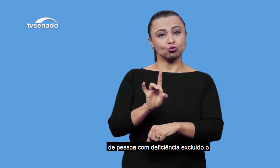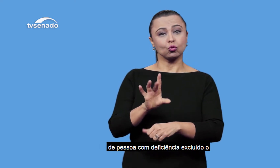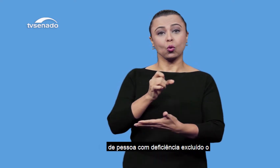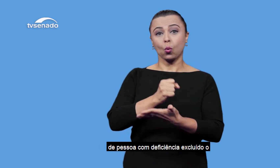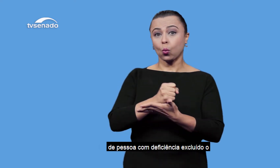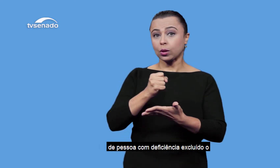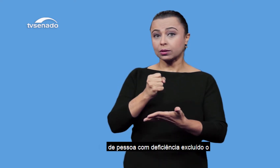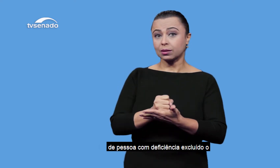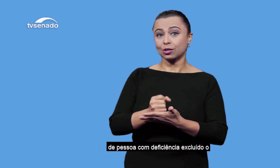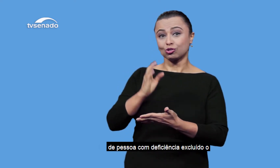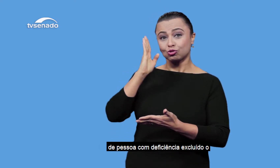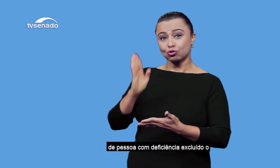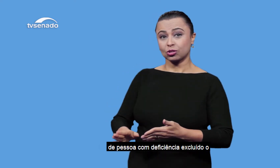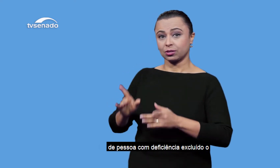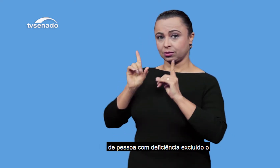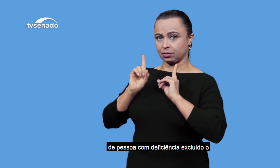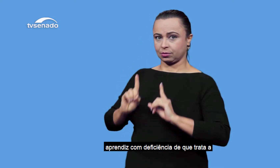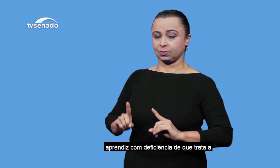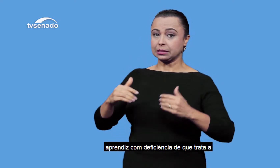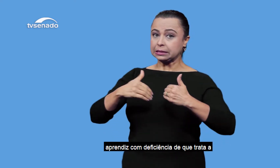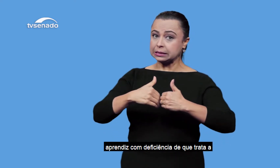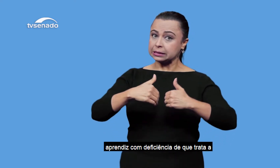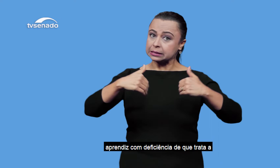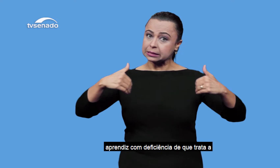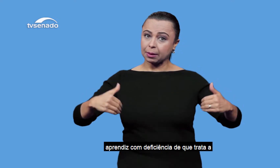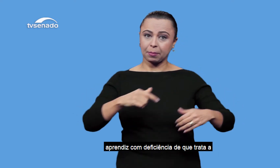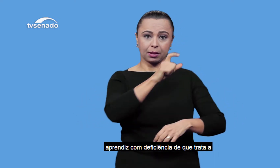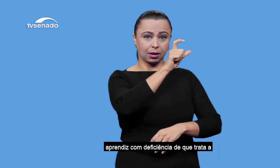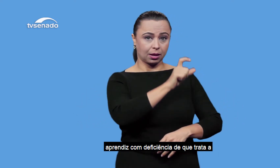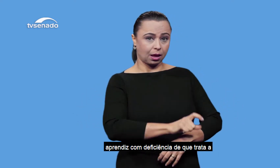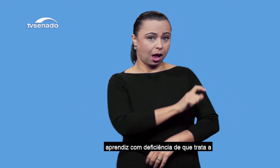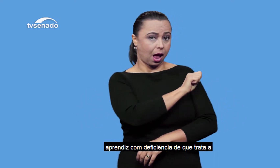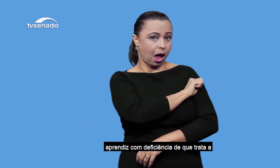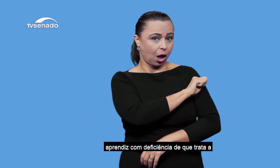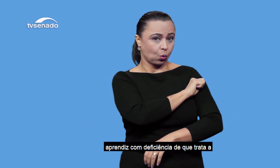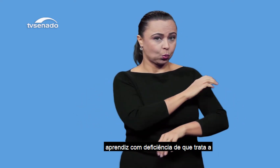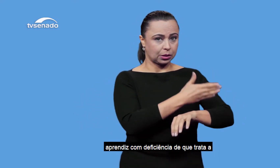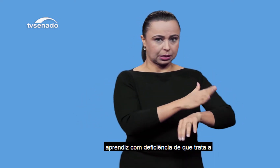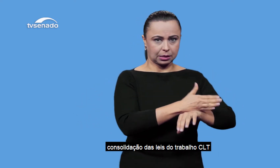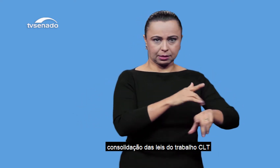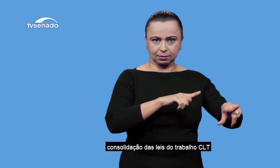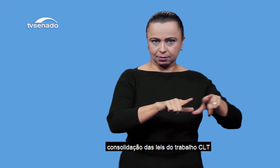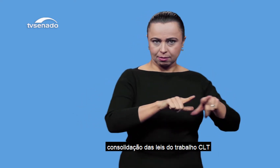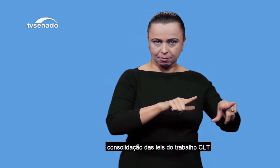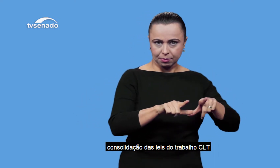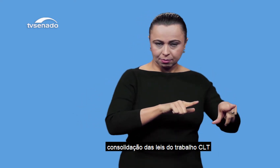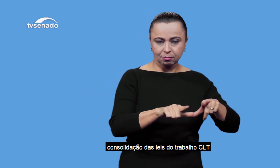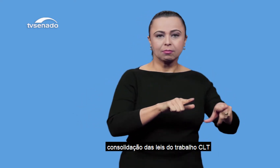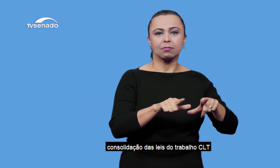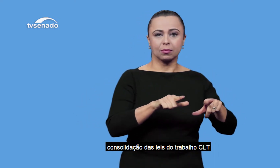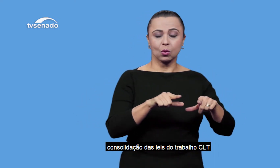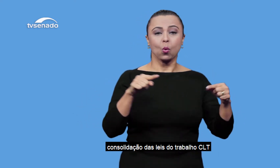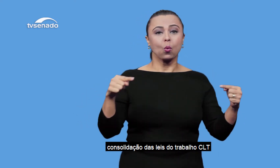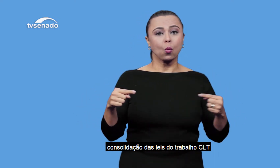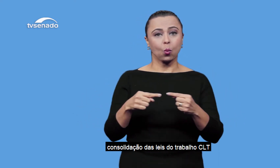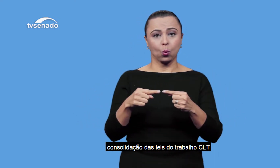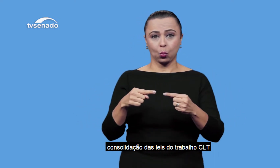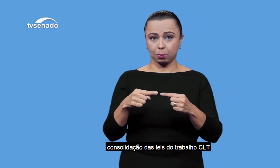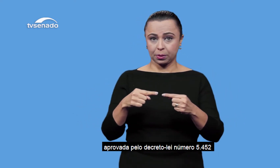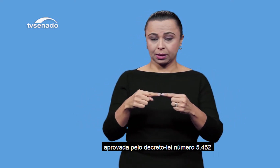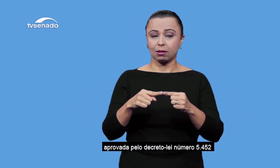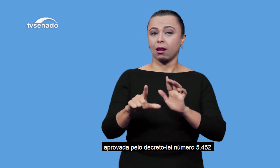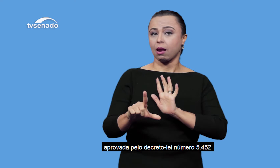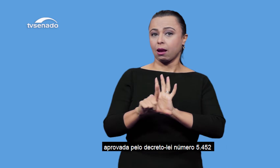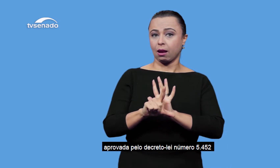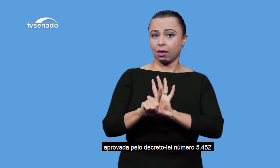deficiência excluído o aprendiz com deficiência de que trata a consolidação das leis do trabalho clt